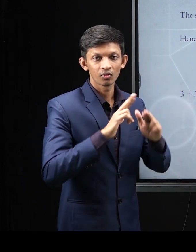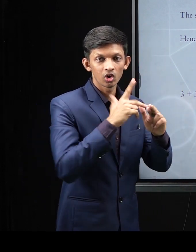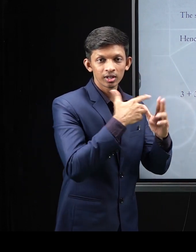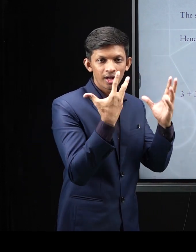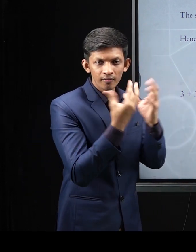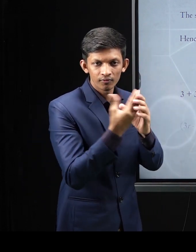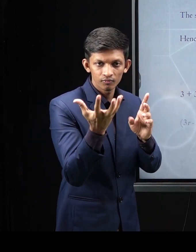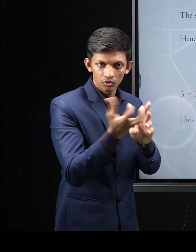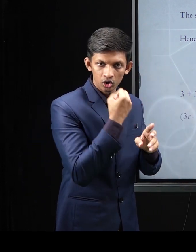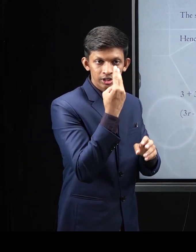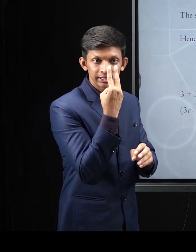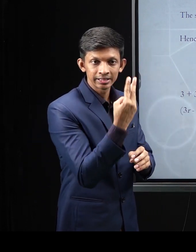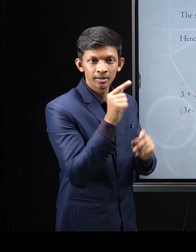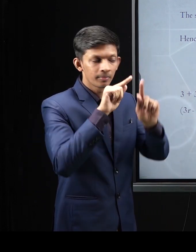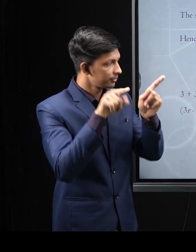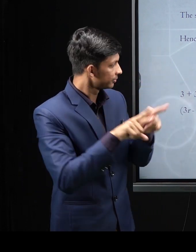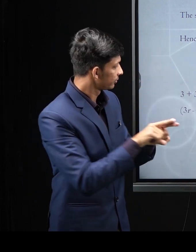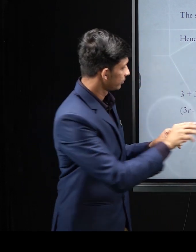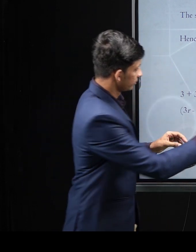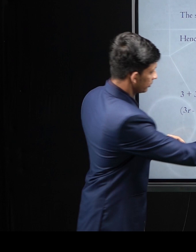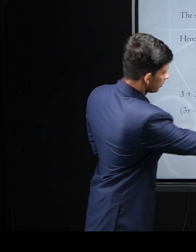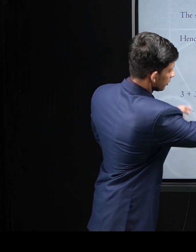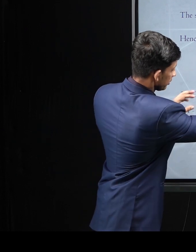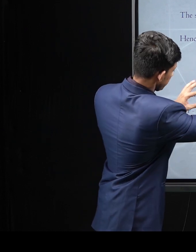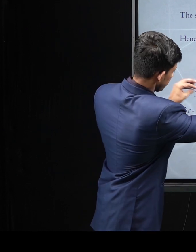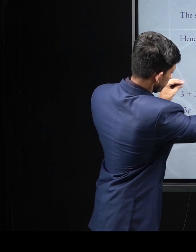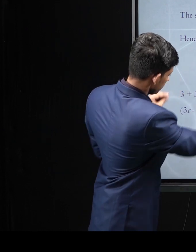3r మైనస్ 1 r మైనస్ 3 ఈజ్ ఈక్వల్ టు 0.